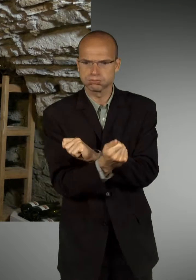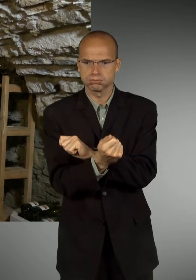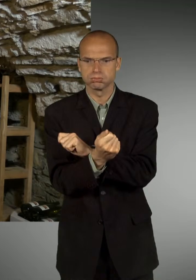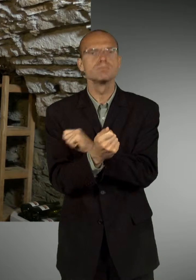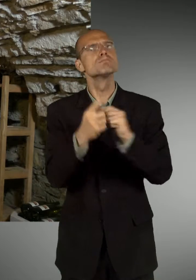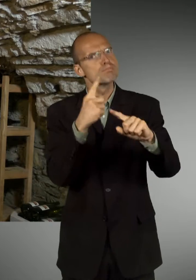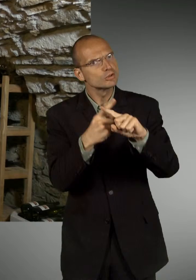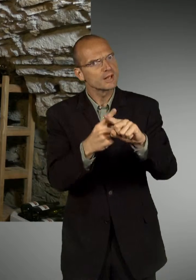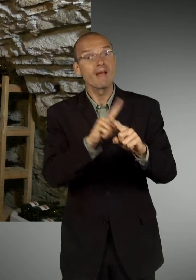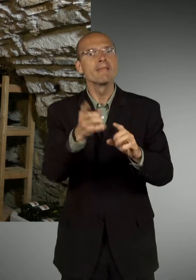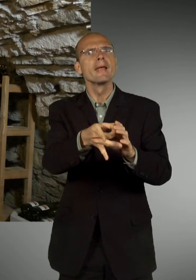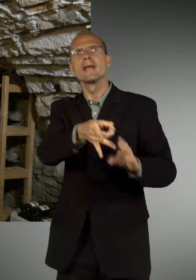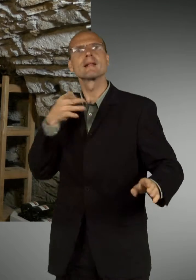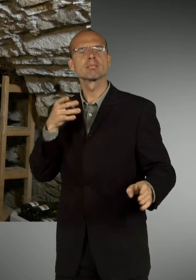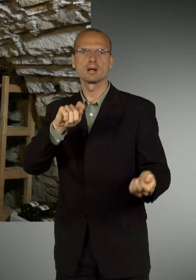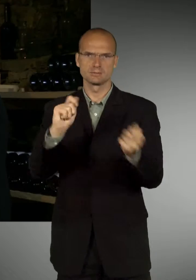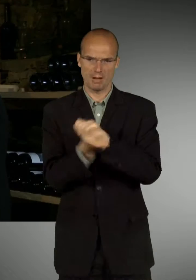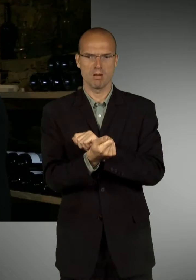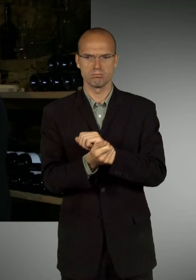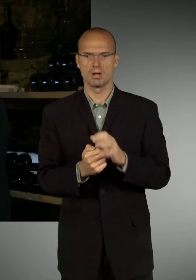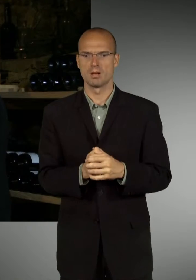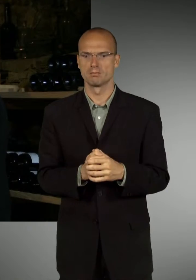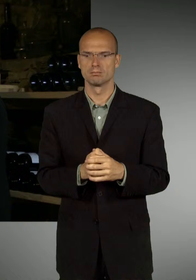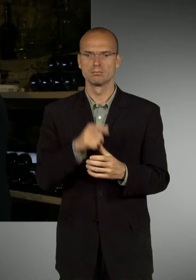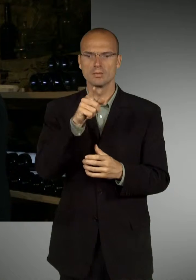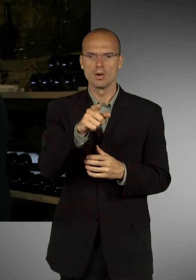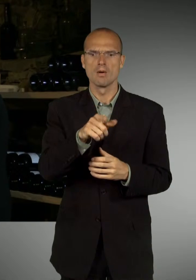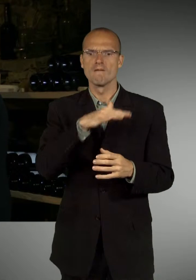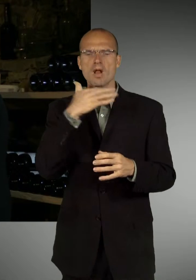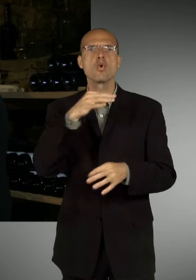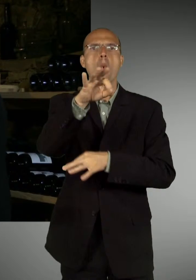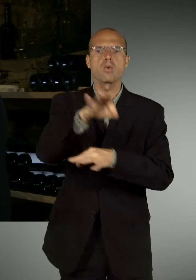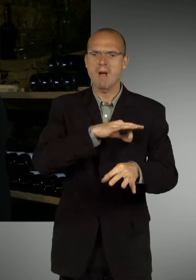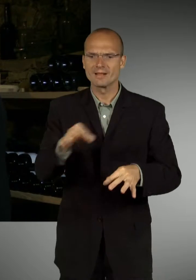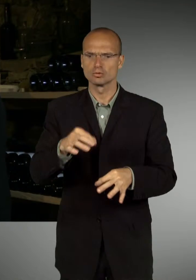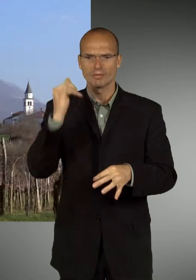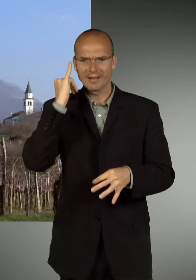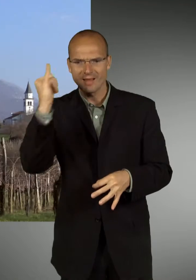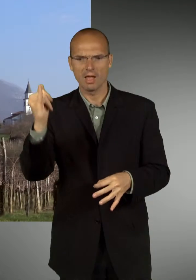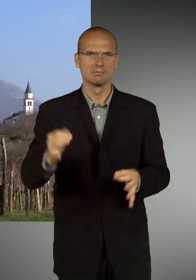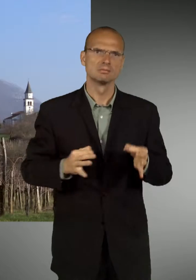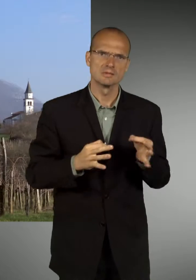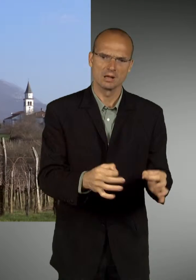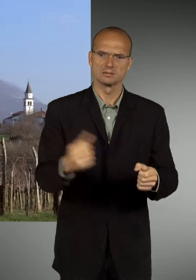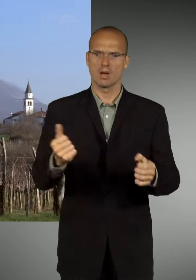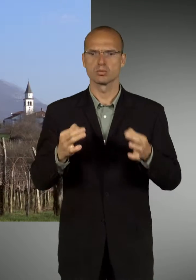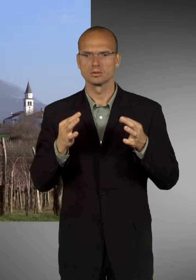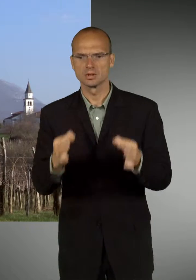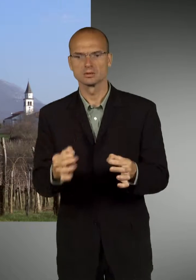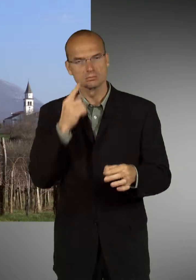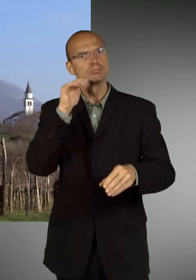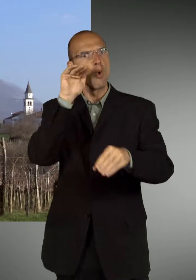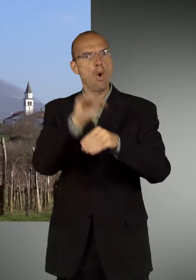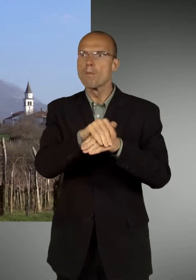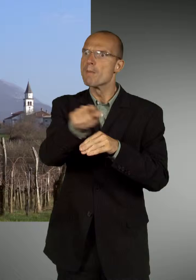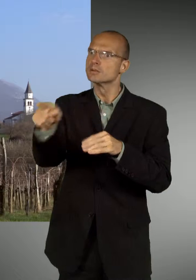dei cambiamenti positivi e molto veloci, e soprattutto sulle opere di urbanizzazione, strade,